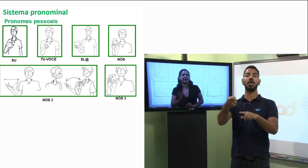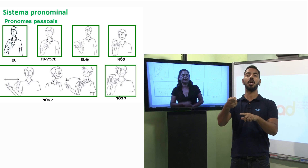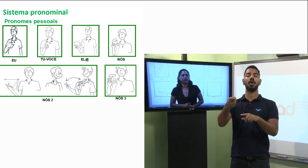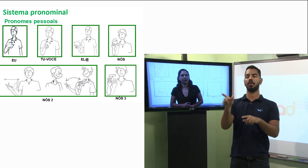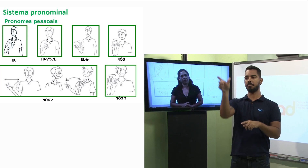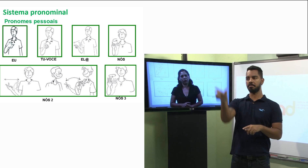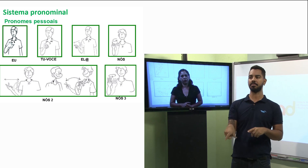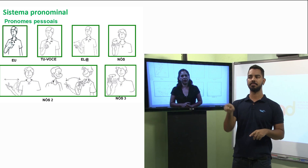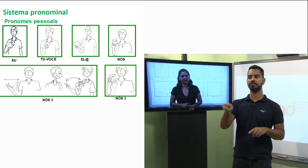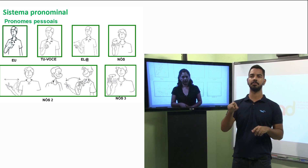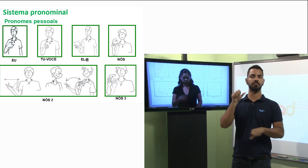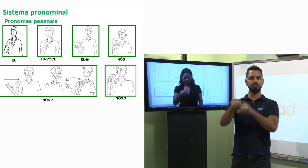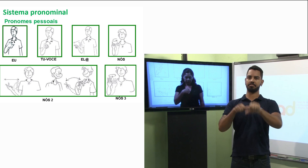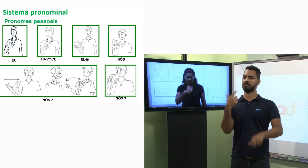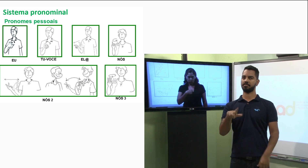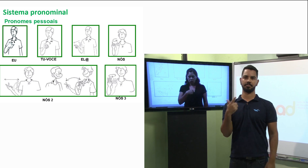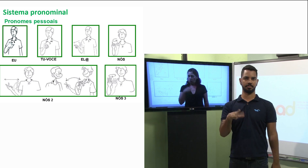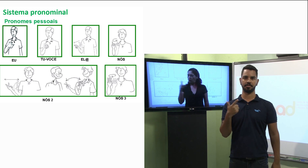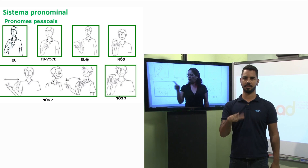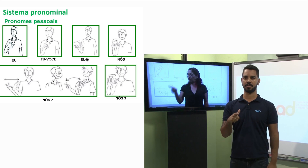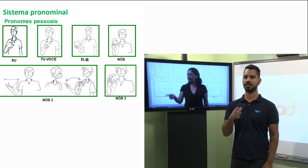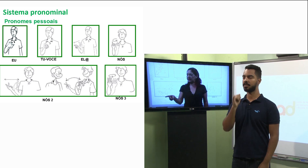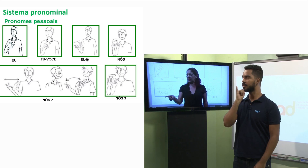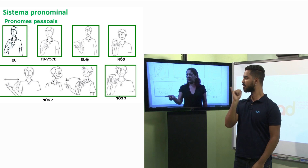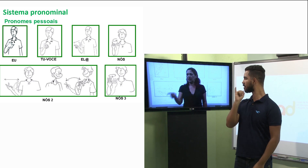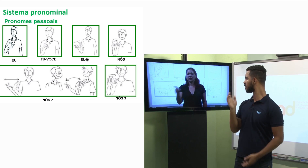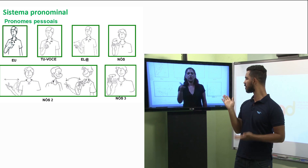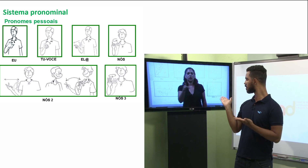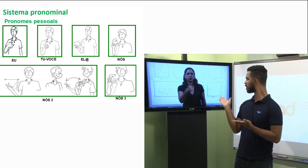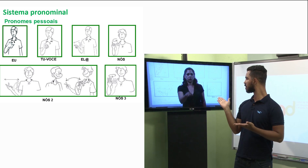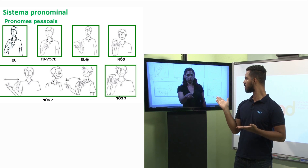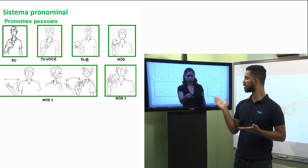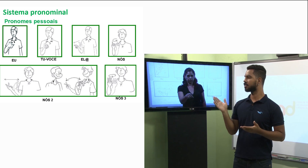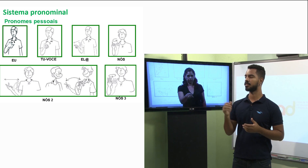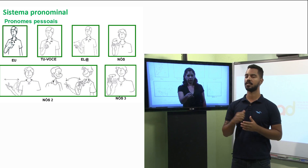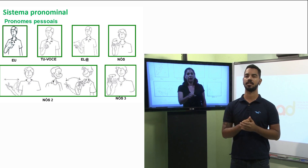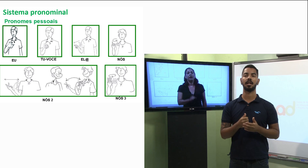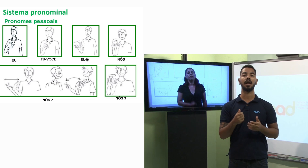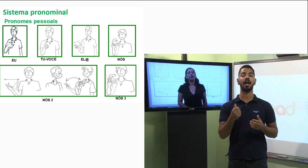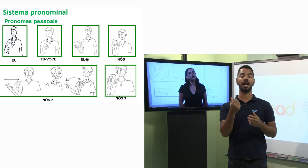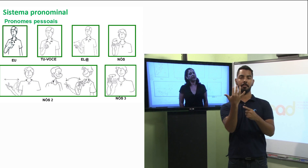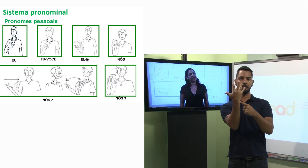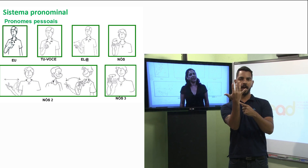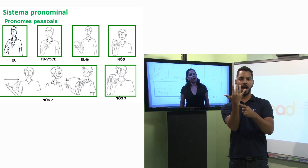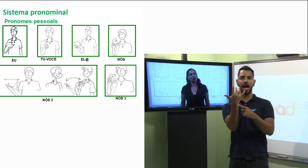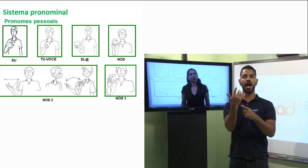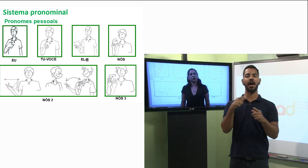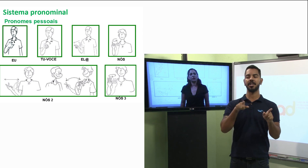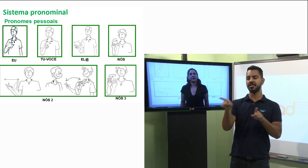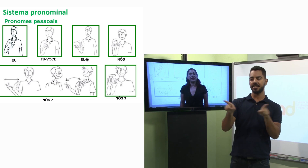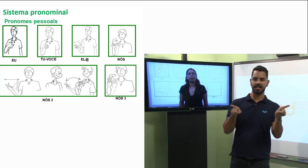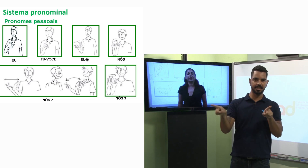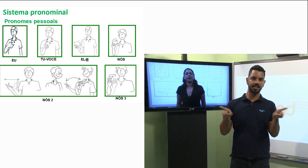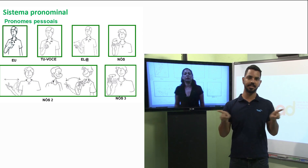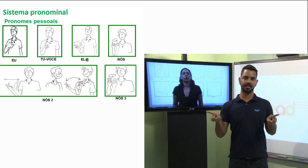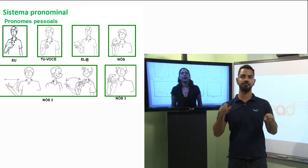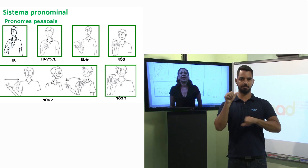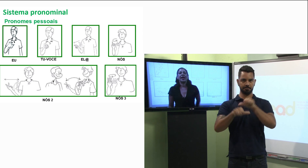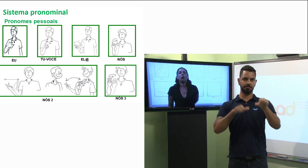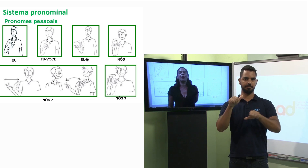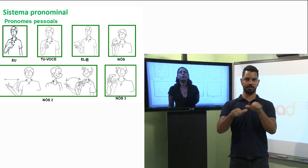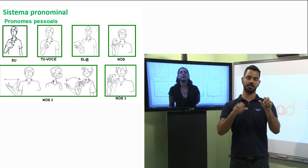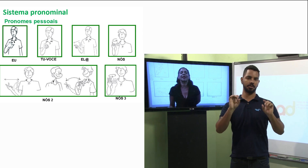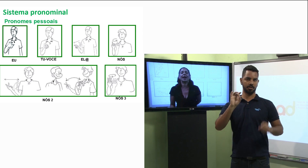é a orientação da mão. Por exemplo, eu, você, tu. Vamos ver aqui agora o sinal para